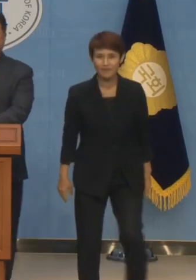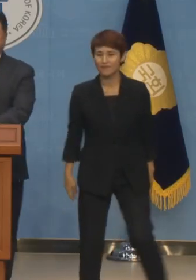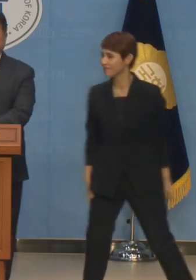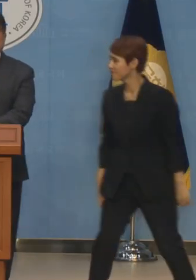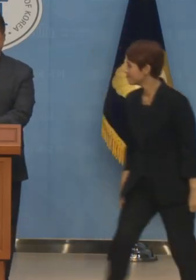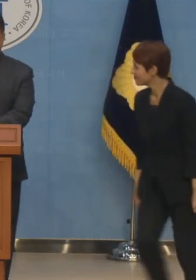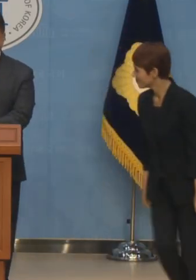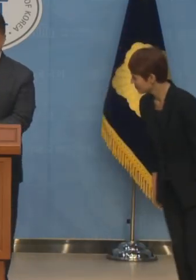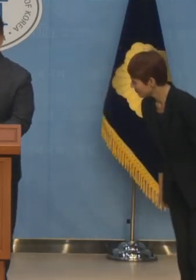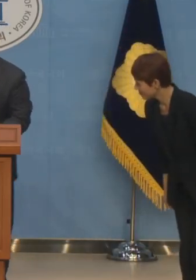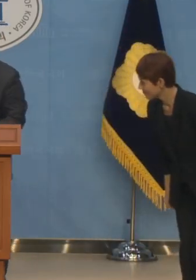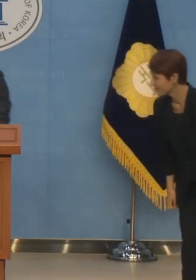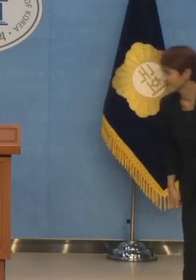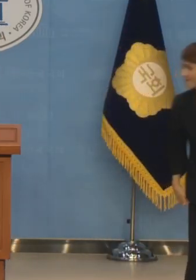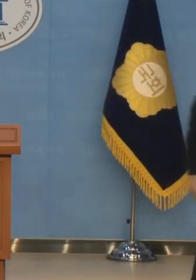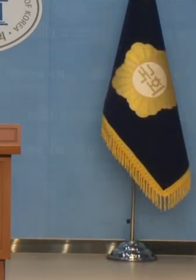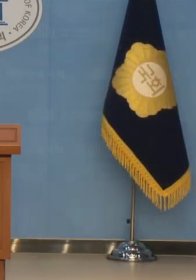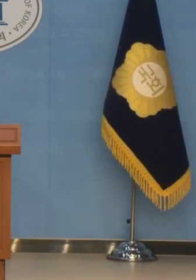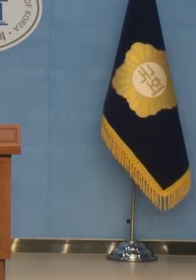예, 필요하시면 여기